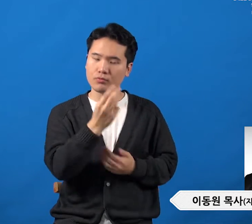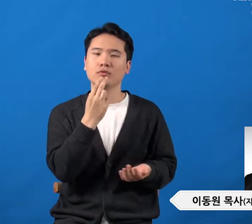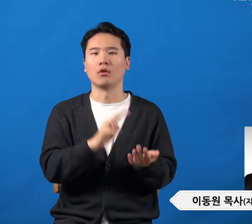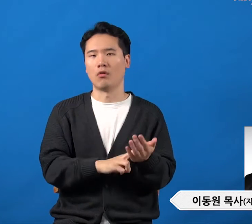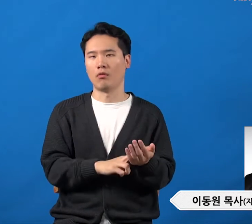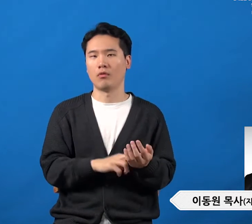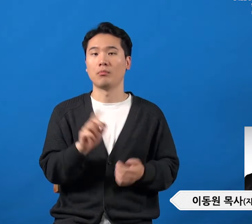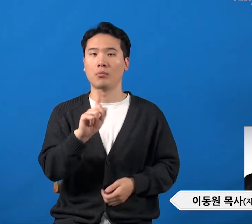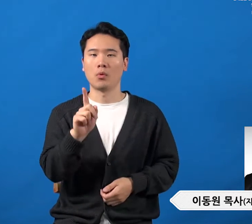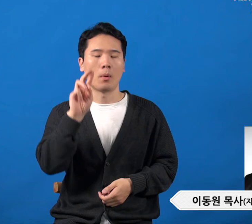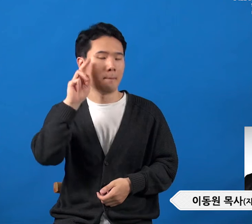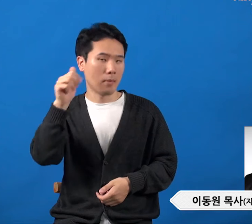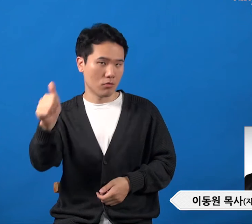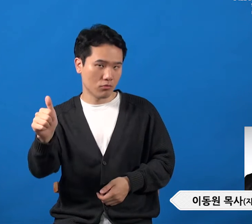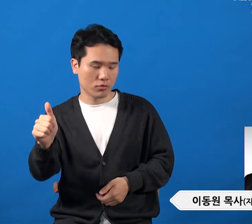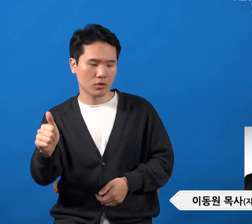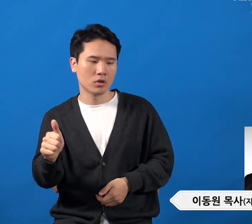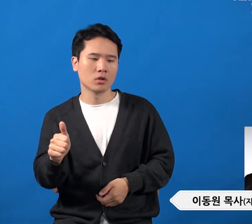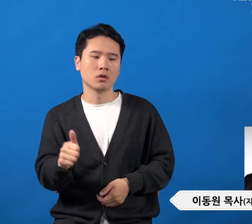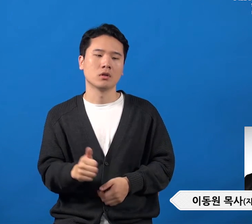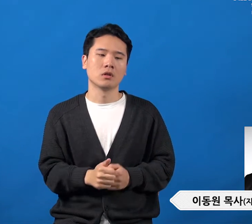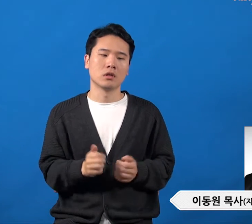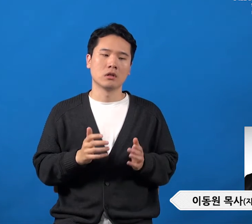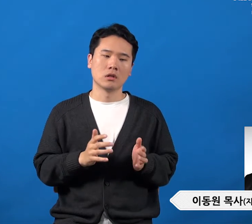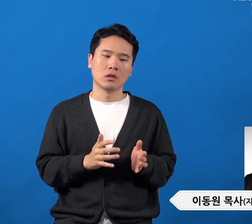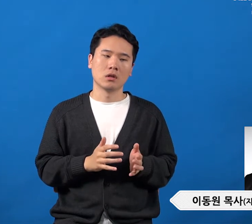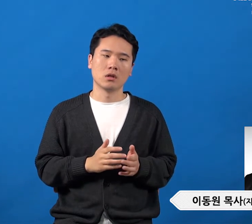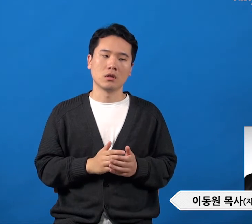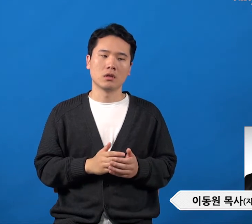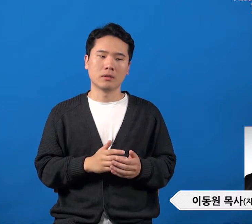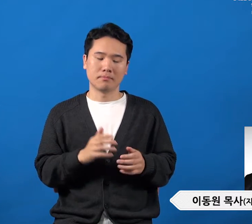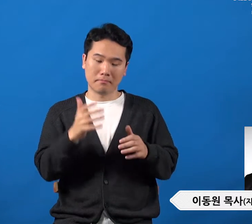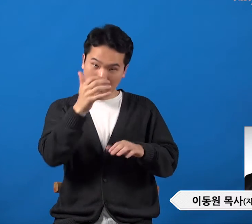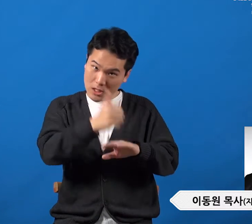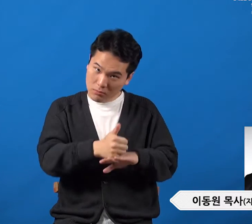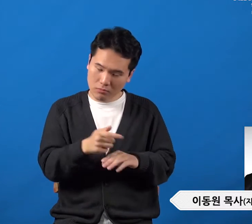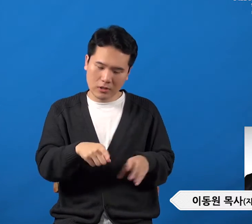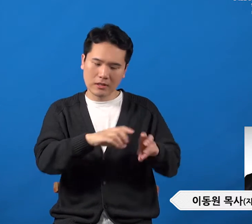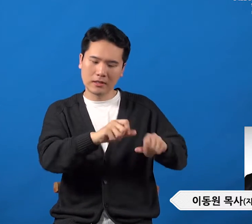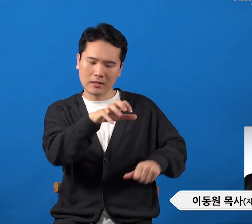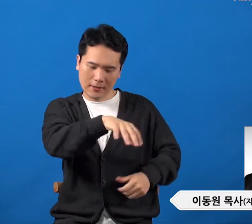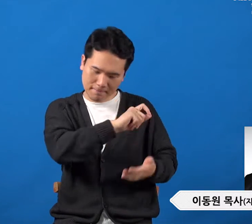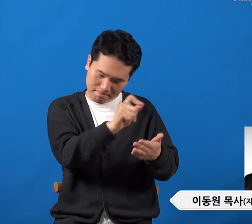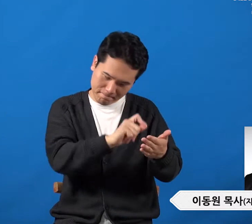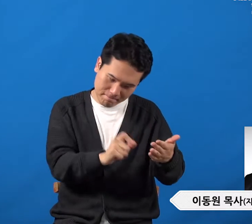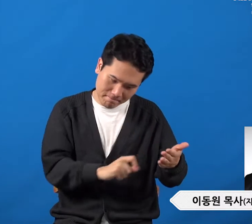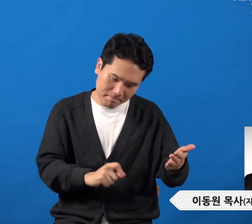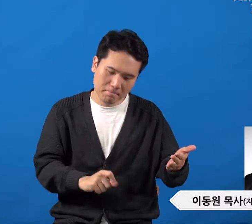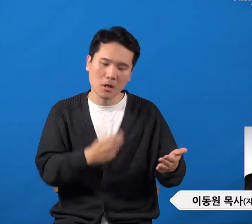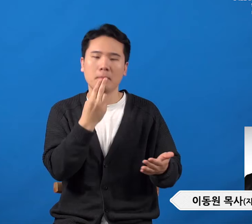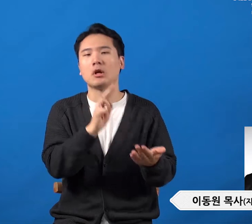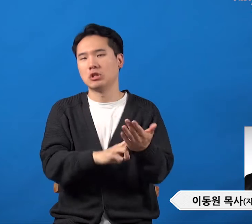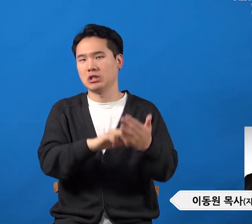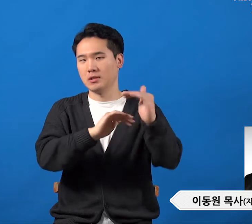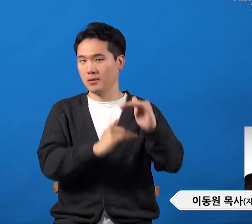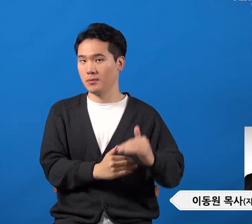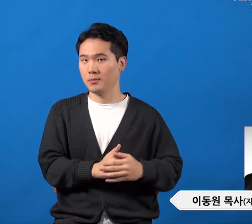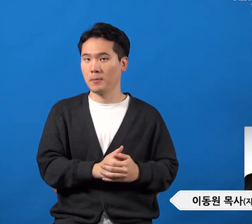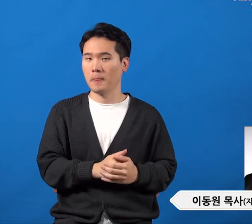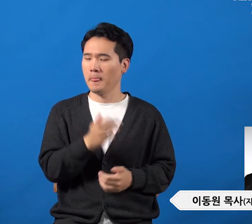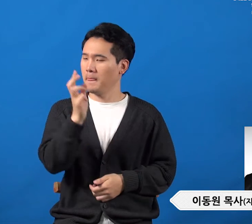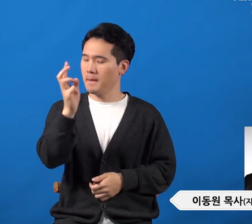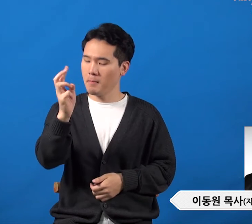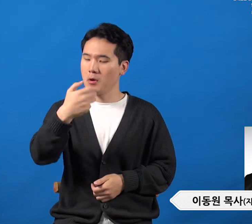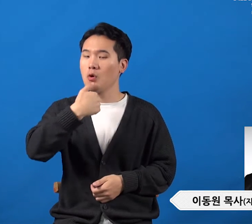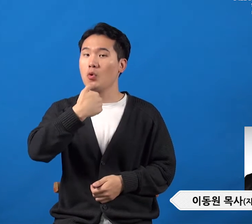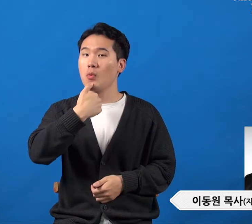주후 66년경 마지막으로 이 땅에서 쓴 최후의 편지입니다. 아마도